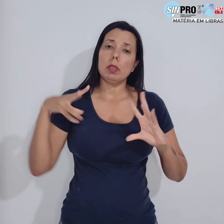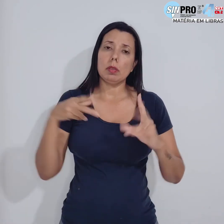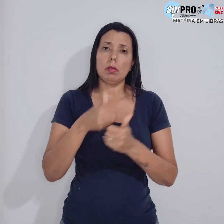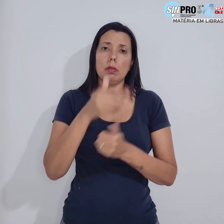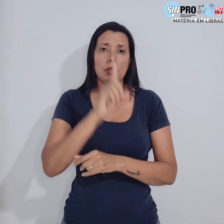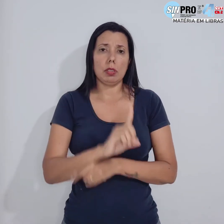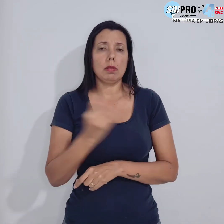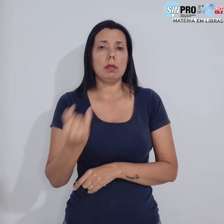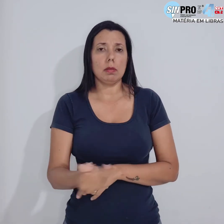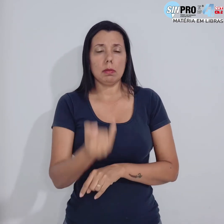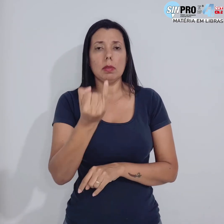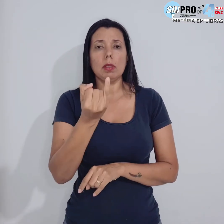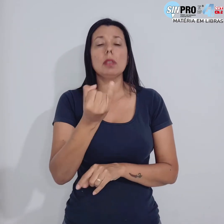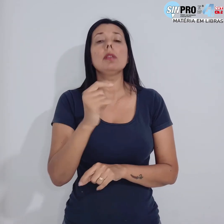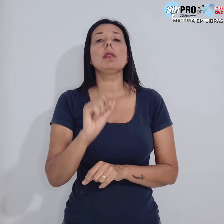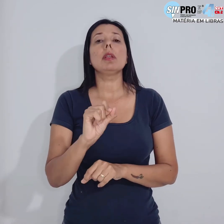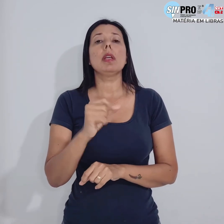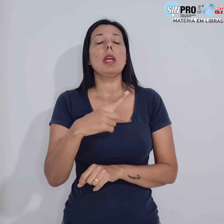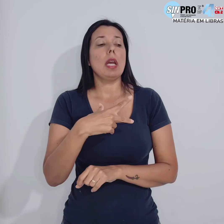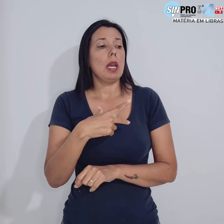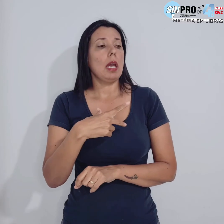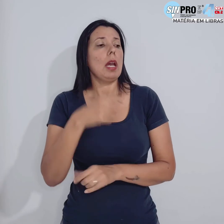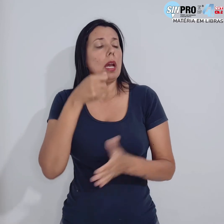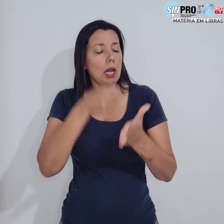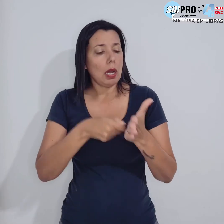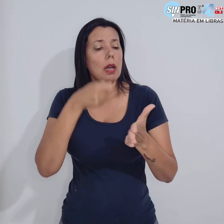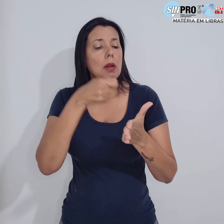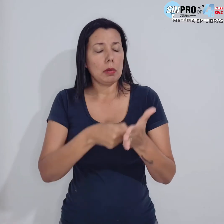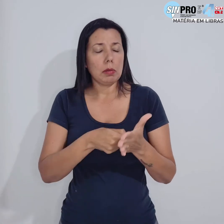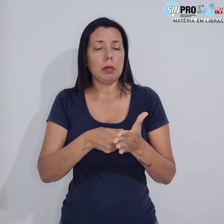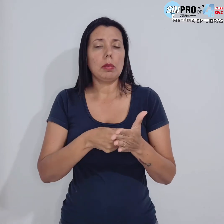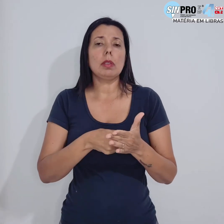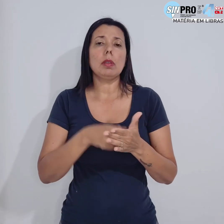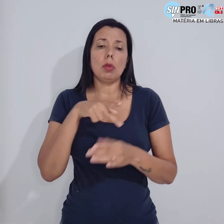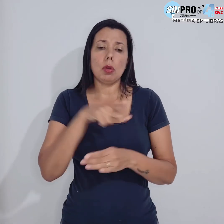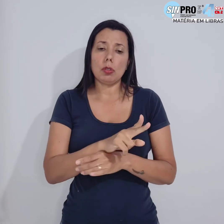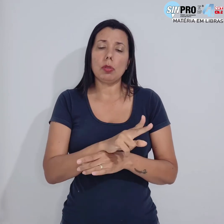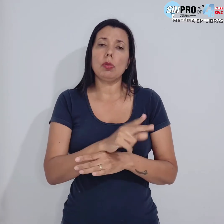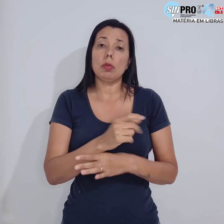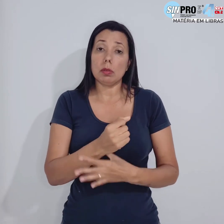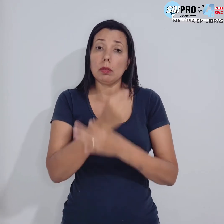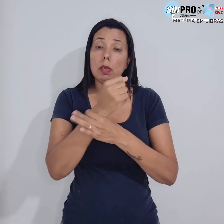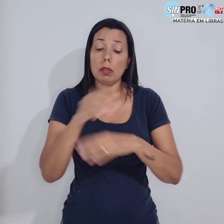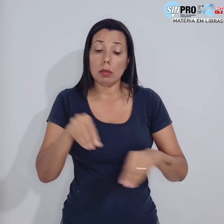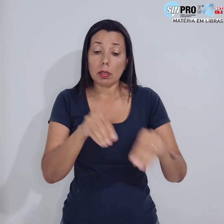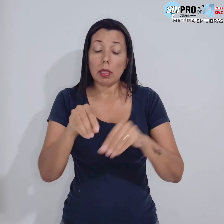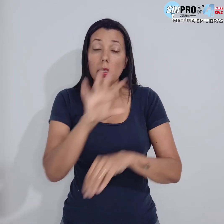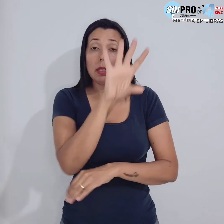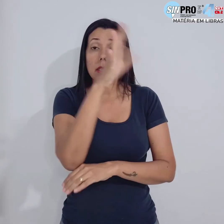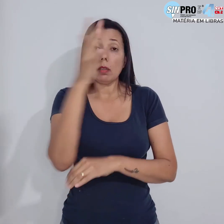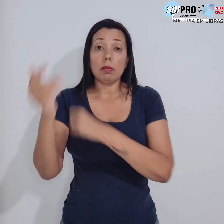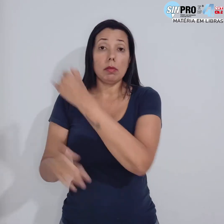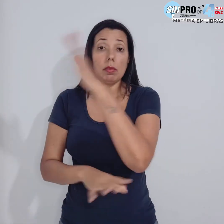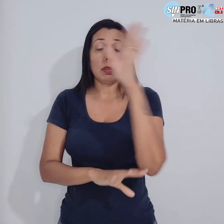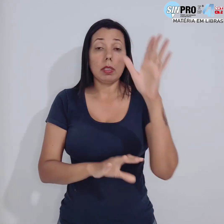só consegue enxergar como ouro, diamante, nióbio, hidroelétricas, madeira e outras